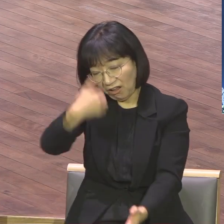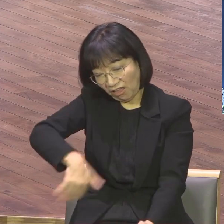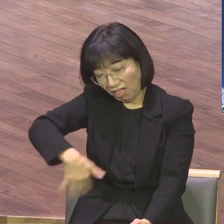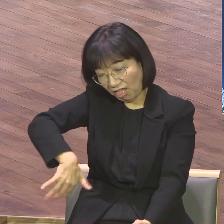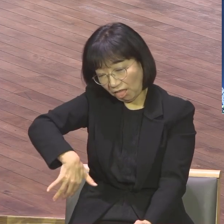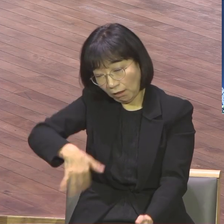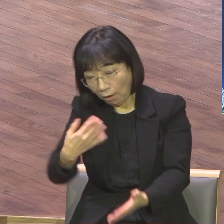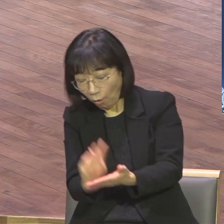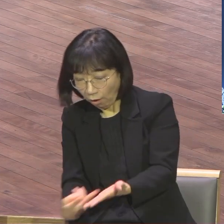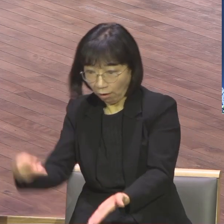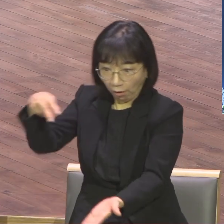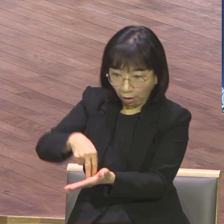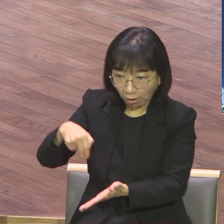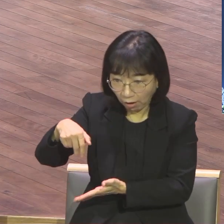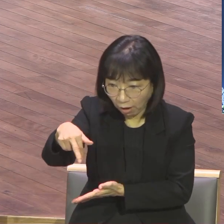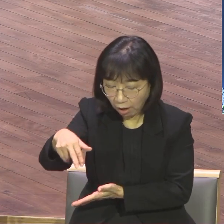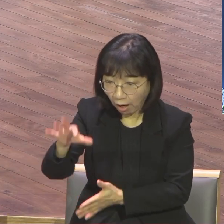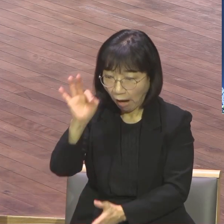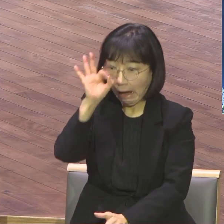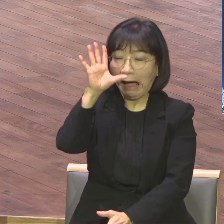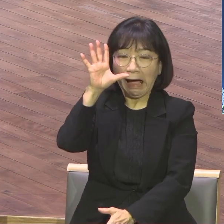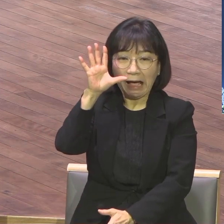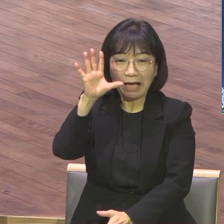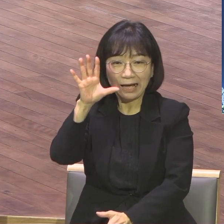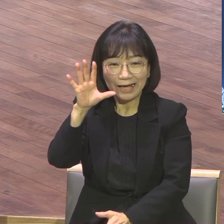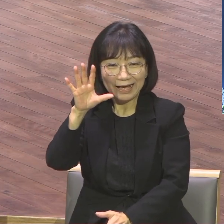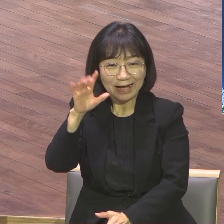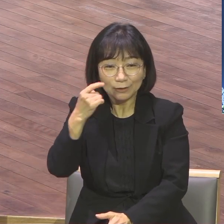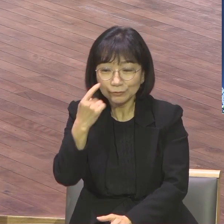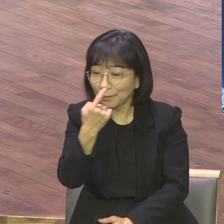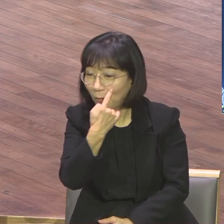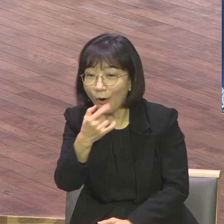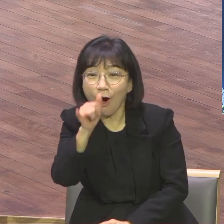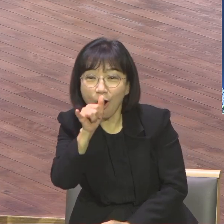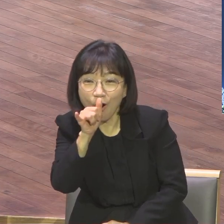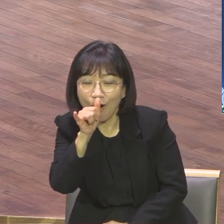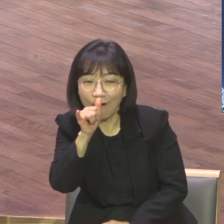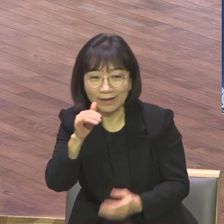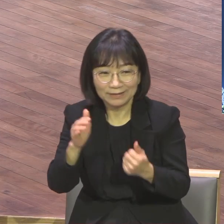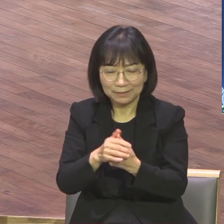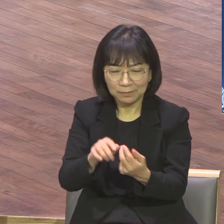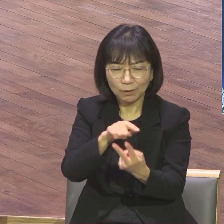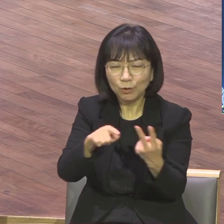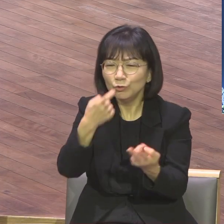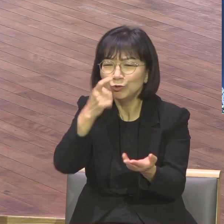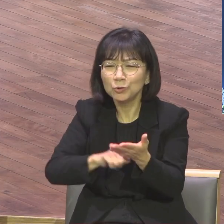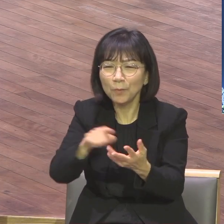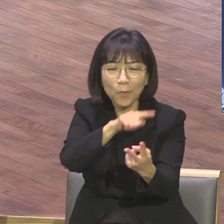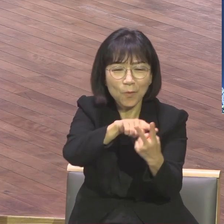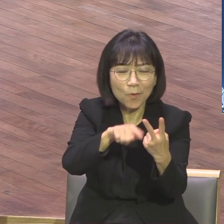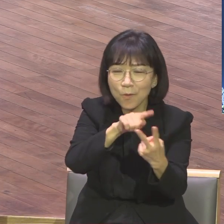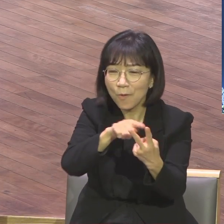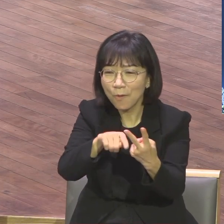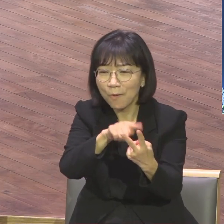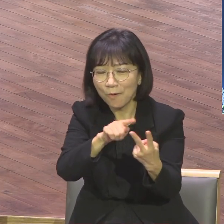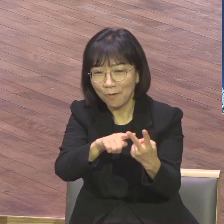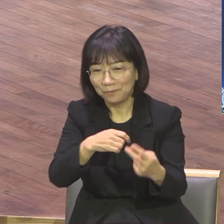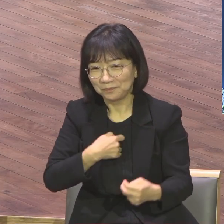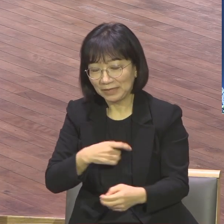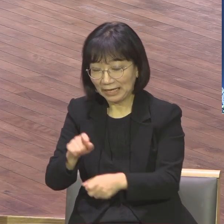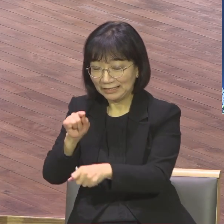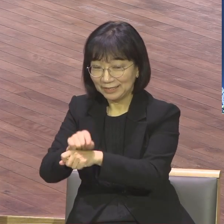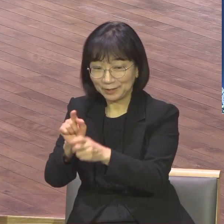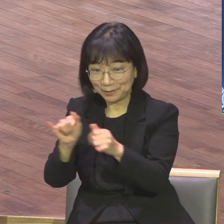죄를 사하는 것과 중풍병자를 치료하는 것 두 가지 다 서기관들에게는 불가능한